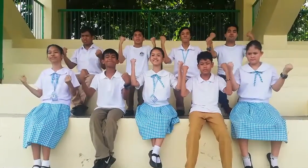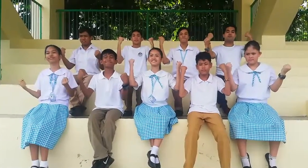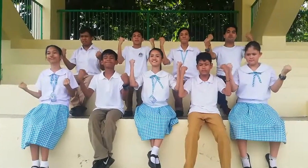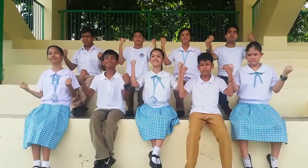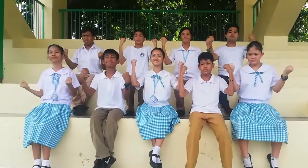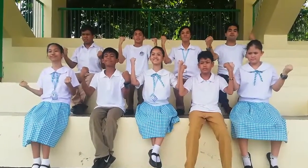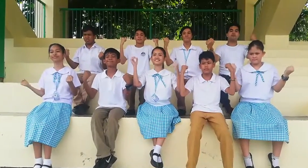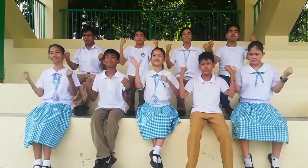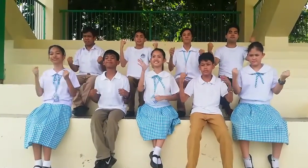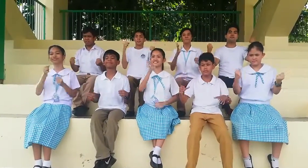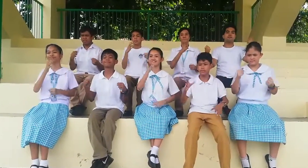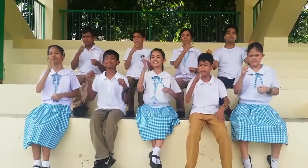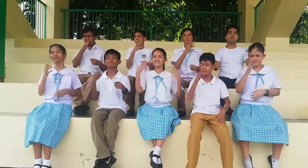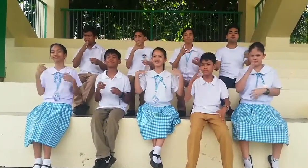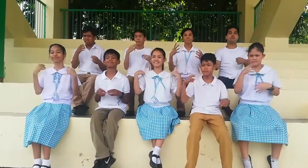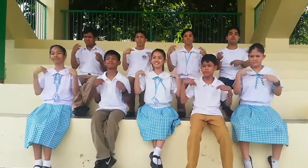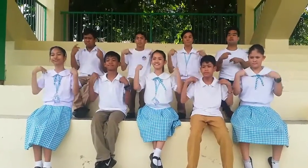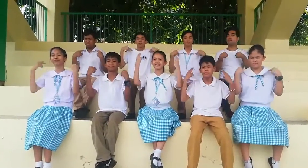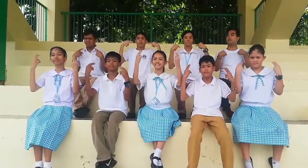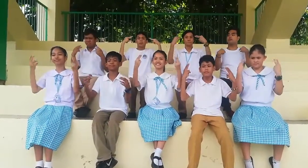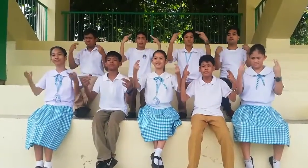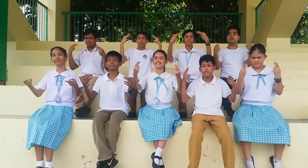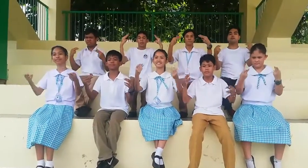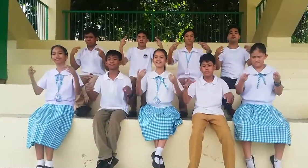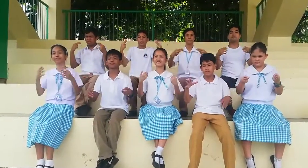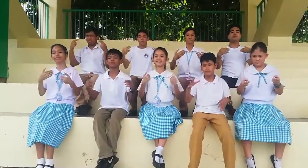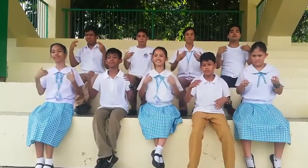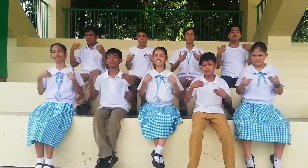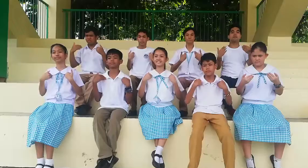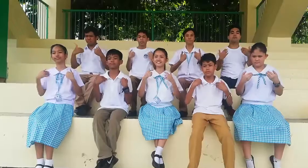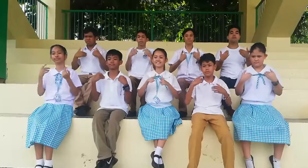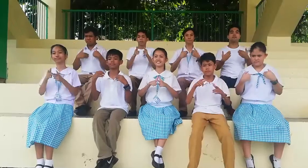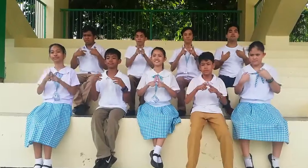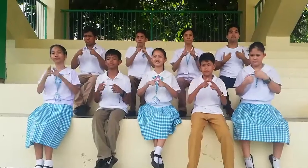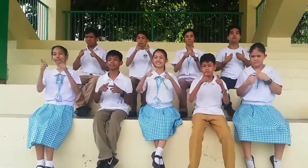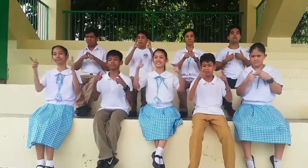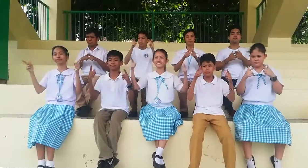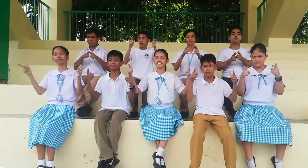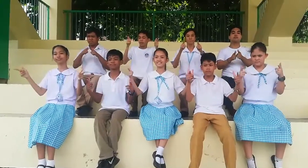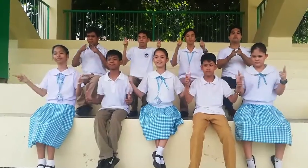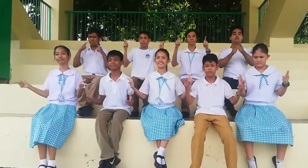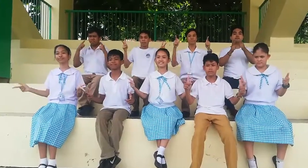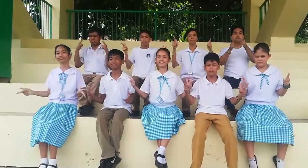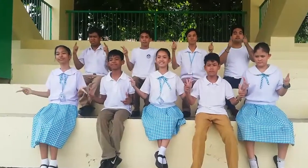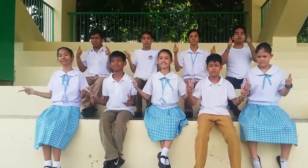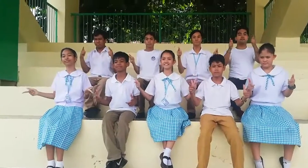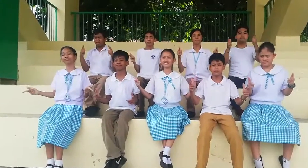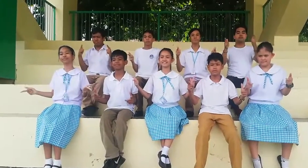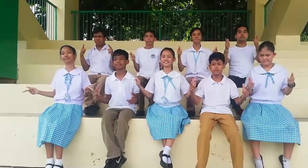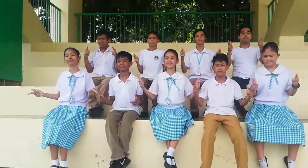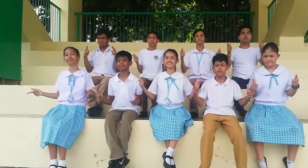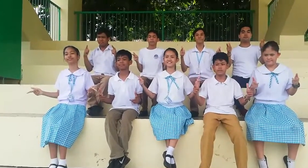Inang bayani, may katakilaan